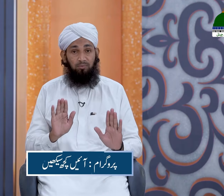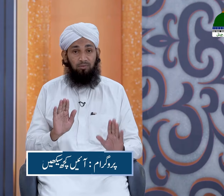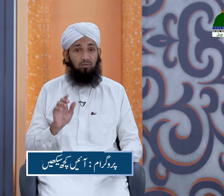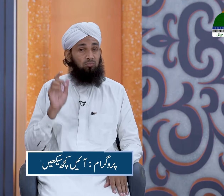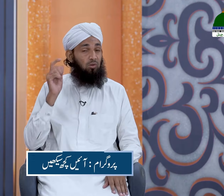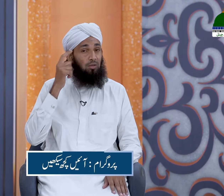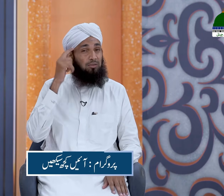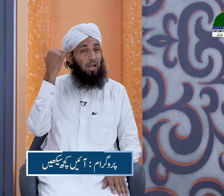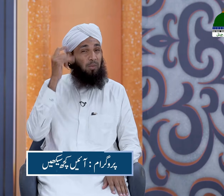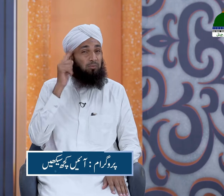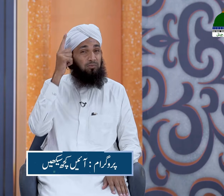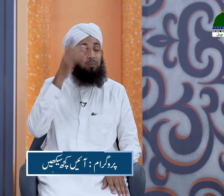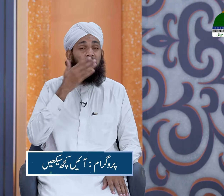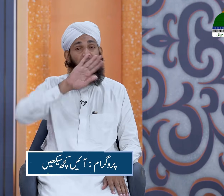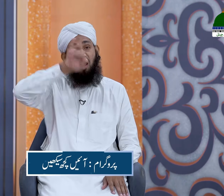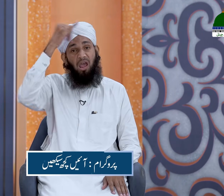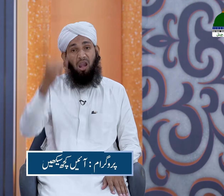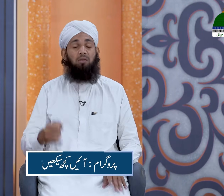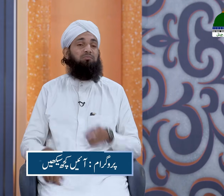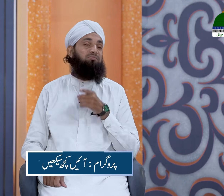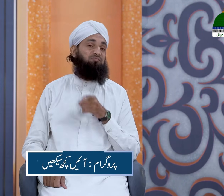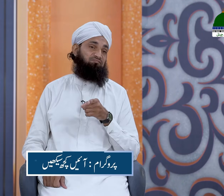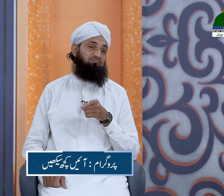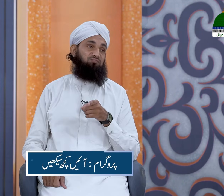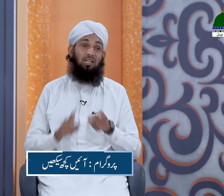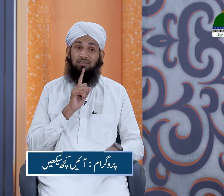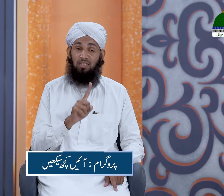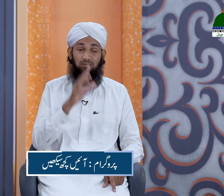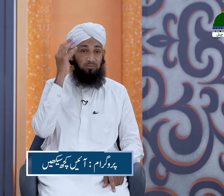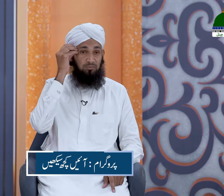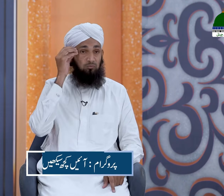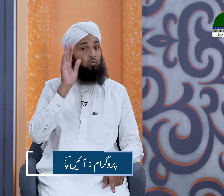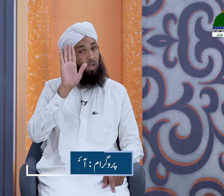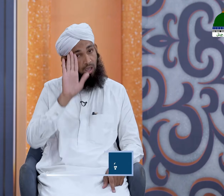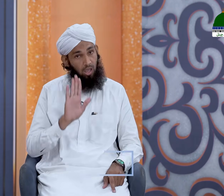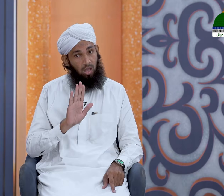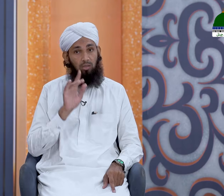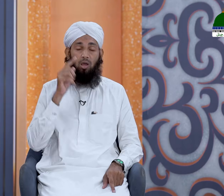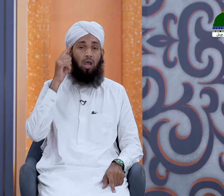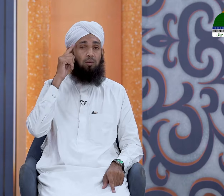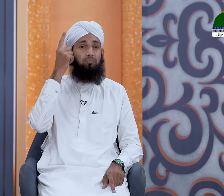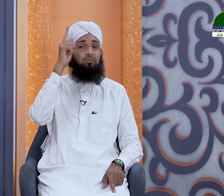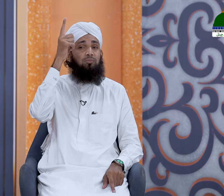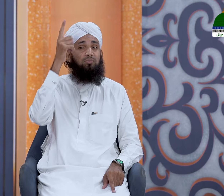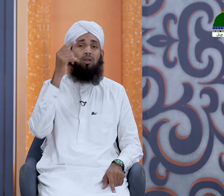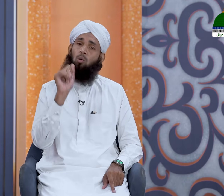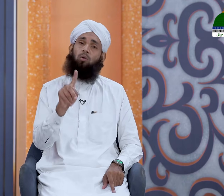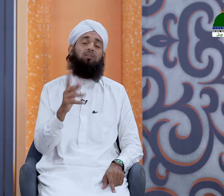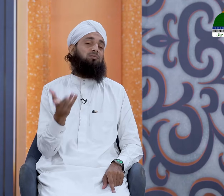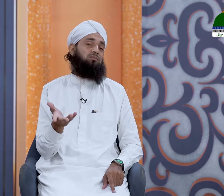ہے، مگر جب کہ کسی قرینے سے اس کا ایسا ہونا ثابت ہوتا ہو تو اب حرام نہیں. مثلا کسی